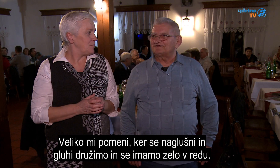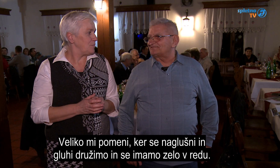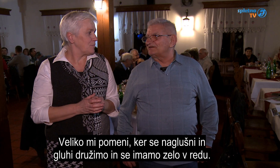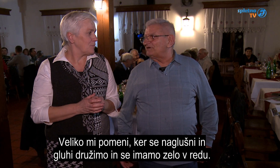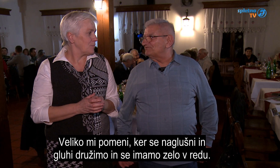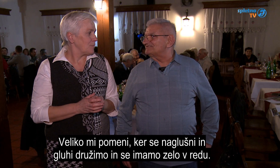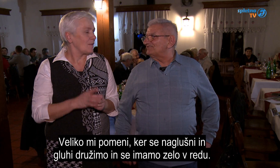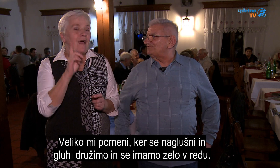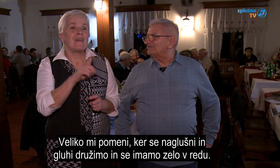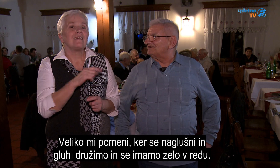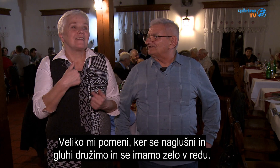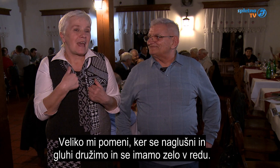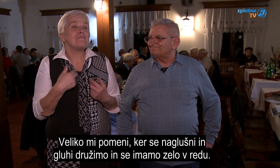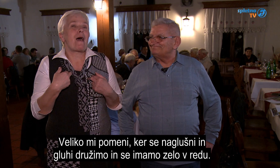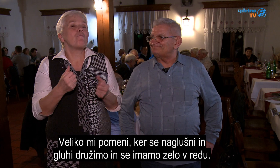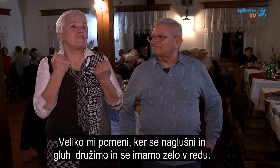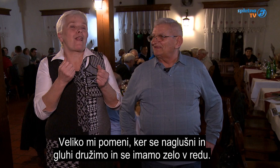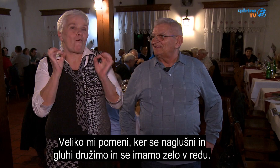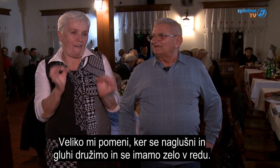se imamo zelo fajn, ja.